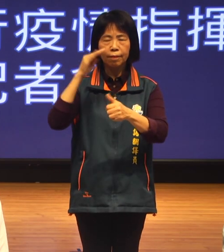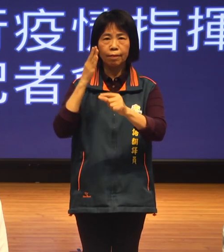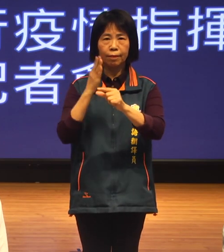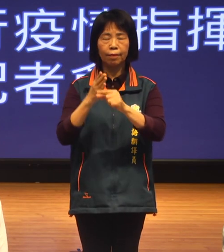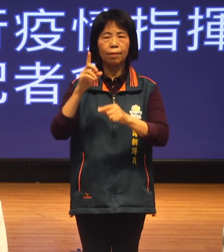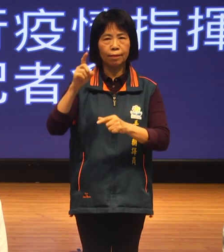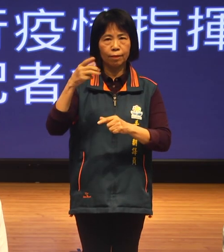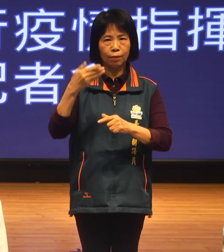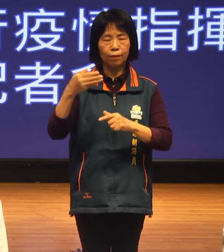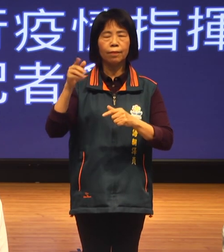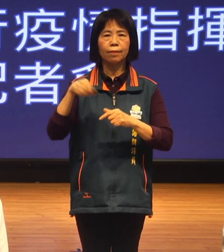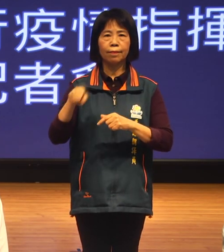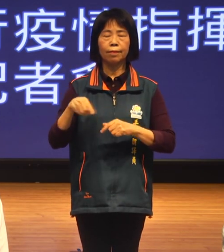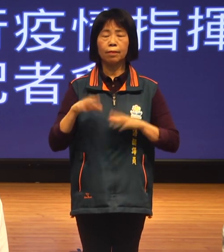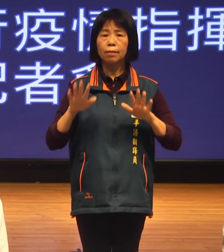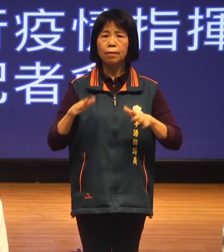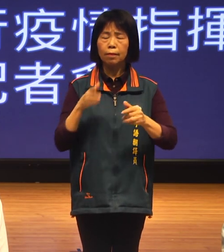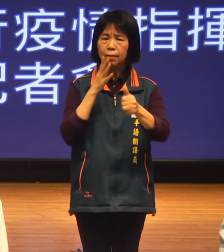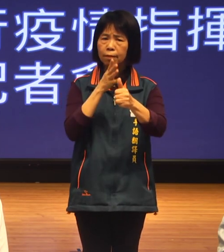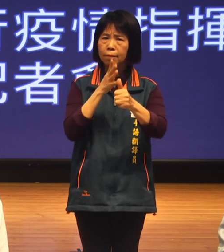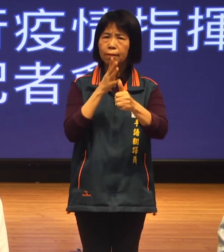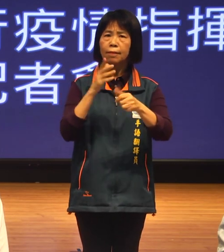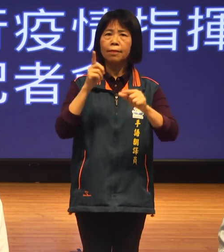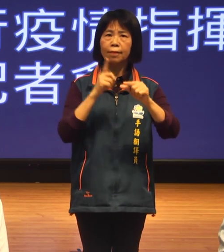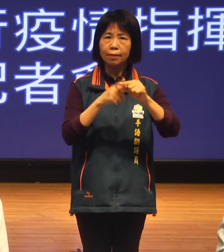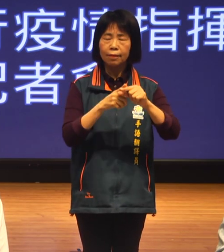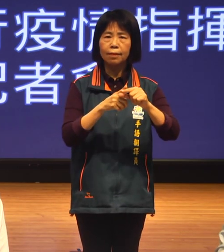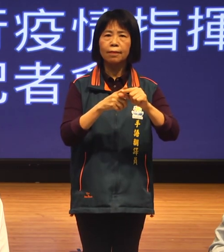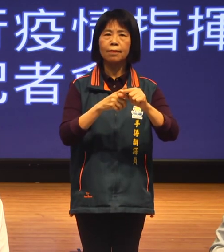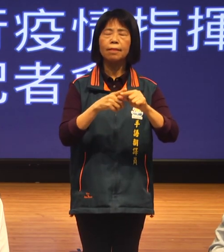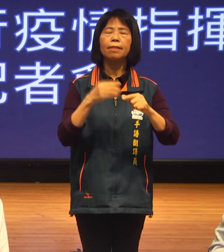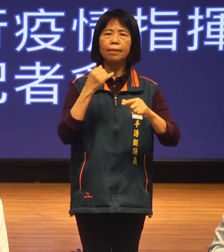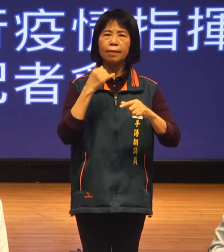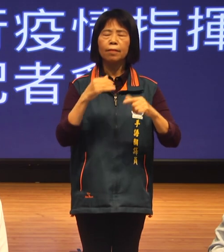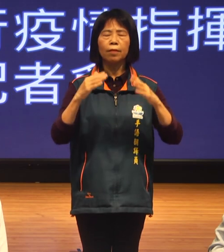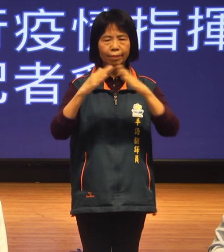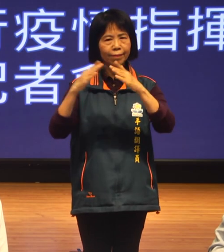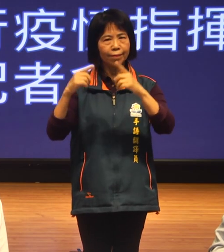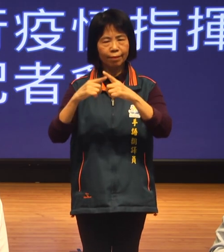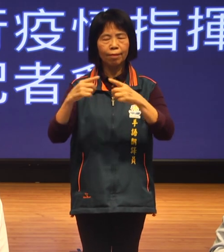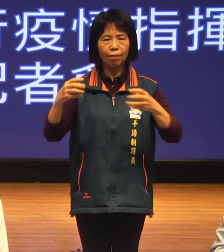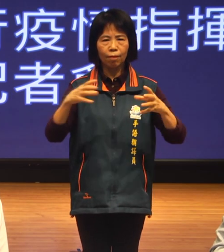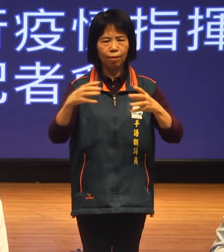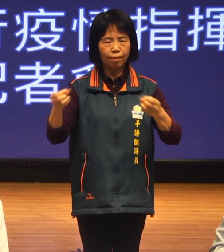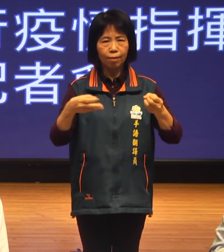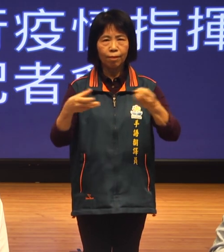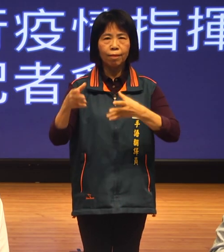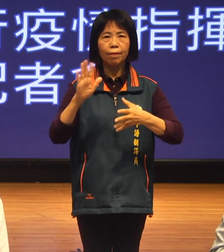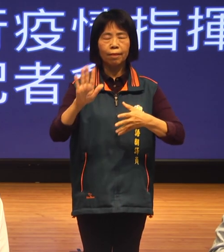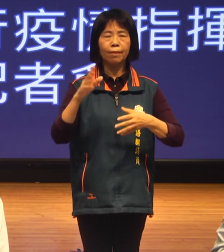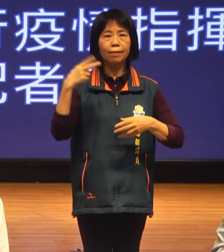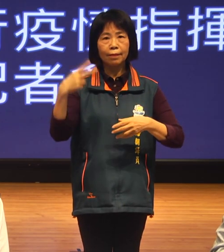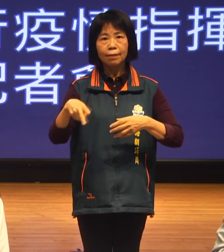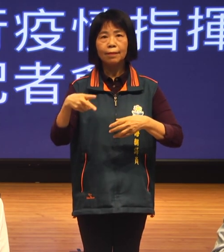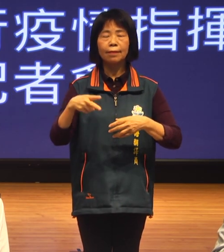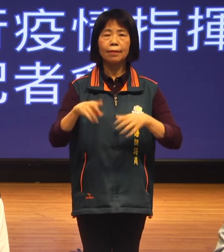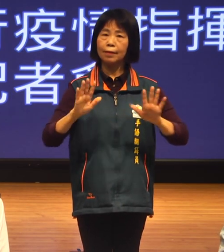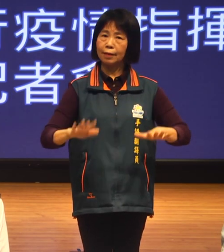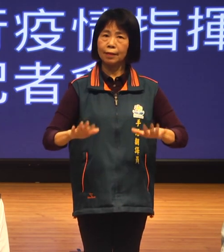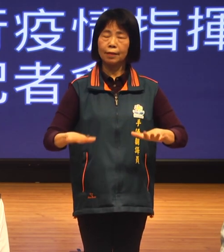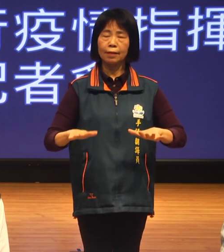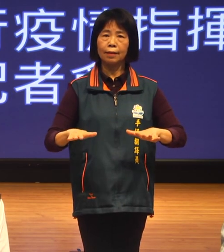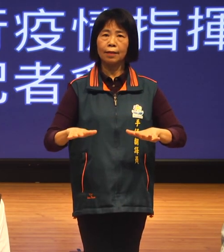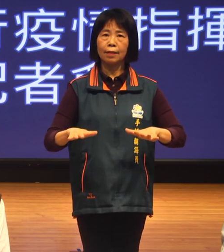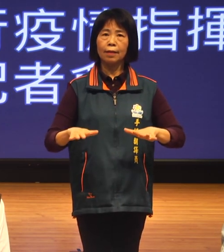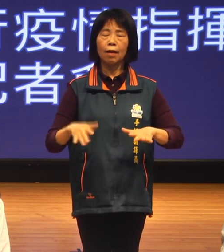分有一些现在还在意调中，那当然有一些是家人的群聚，那另外有一些是现在